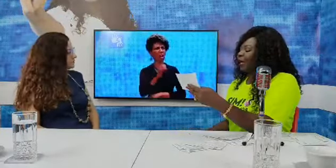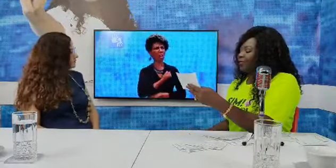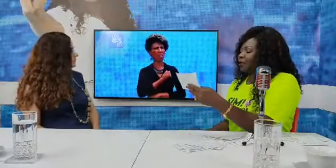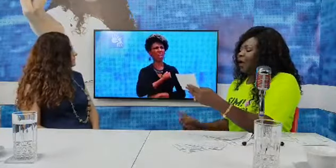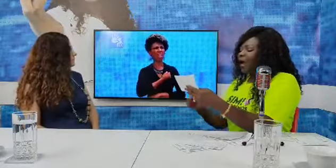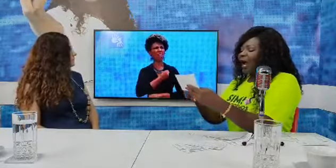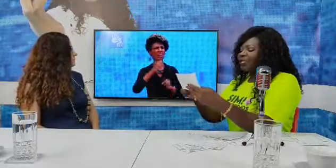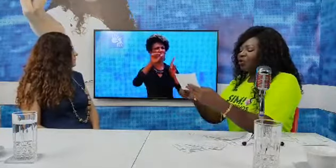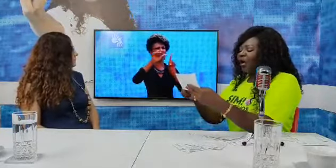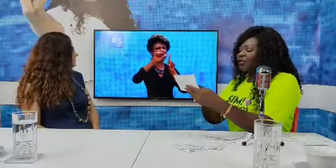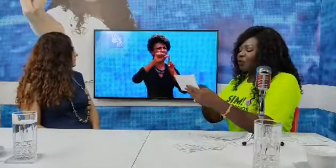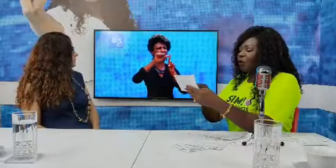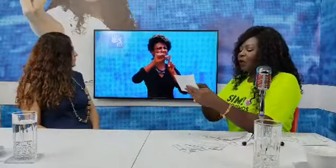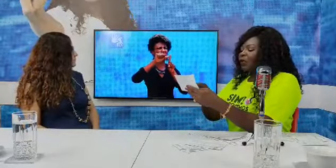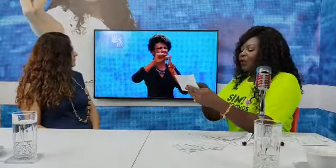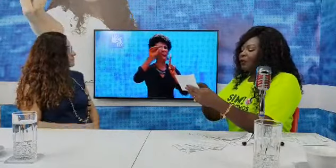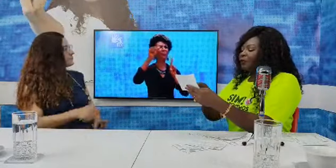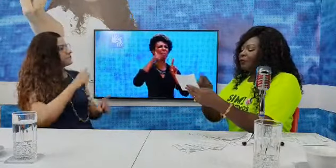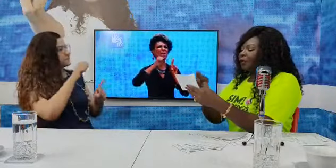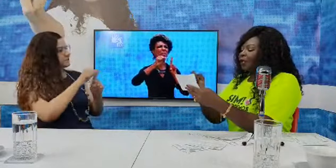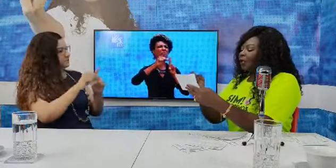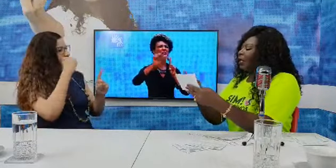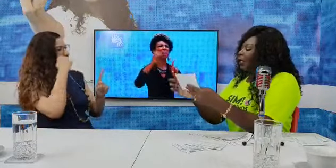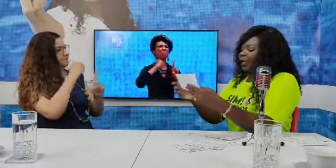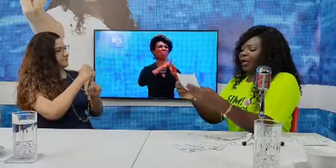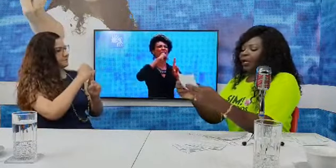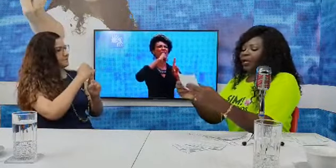no Brasil. As mulheres com...